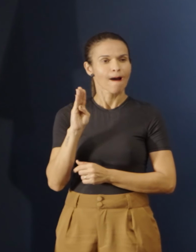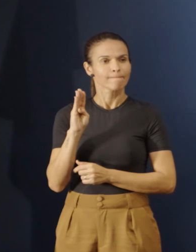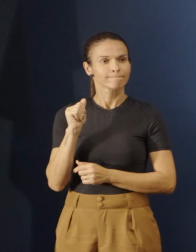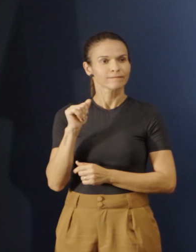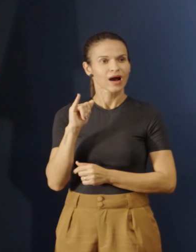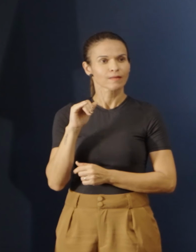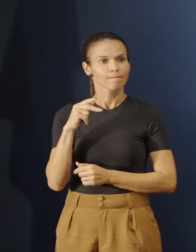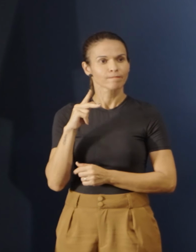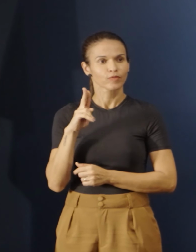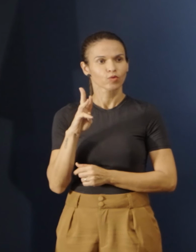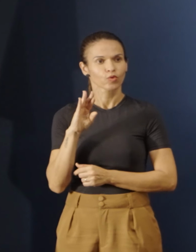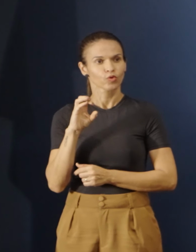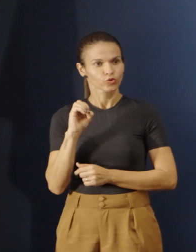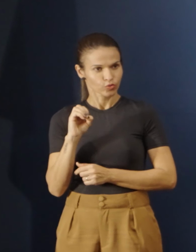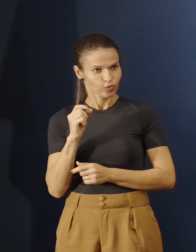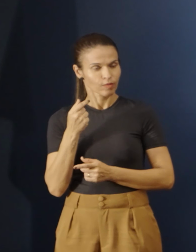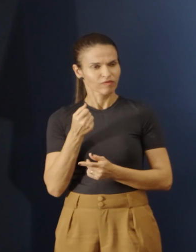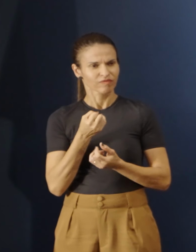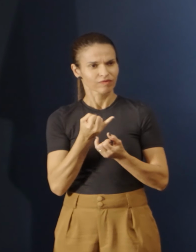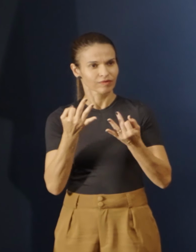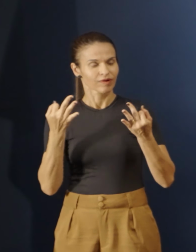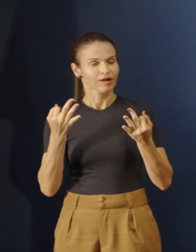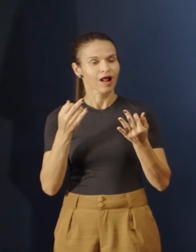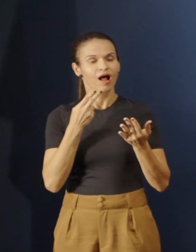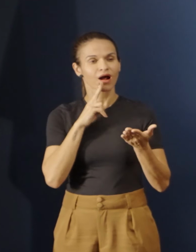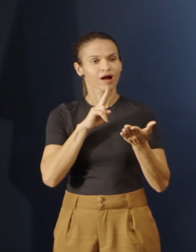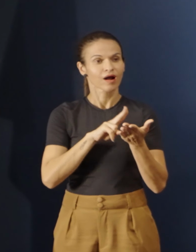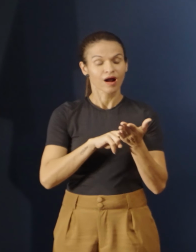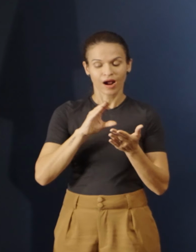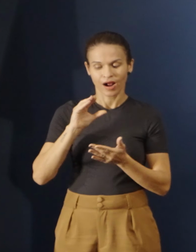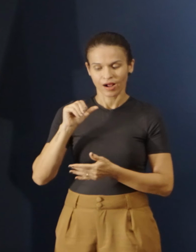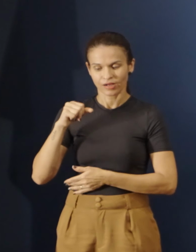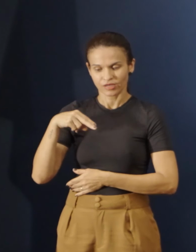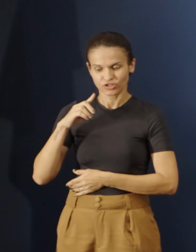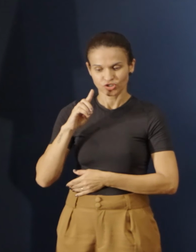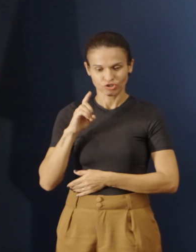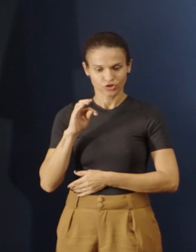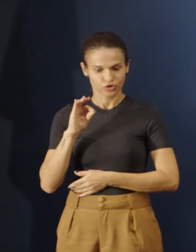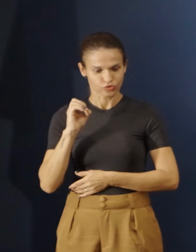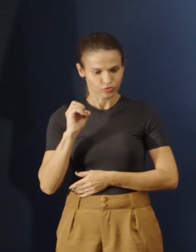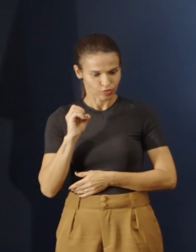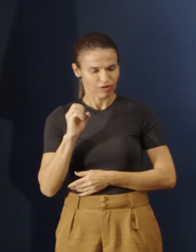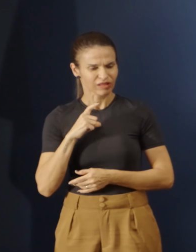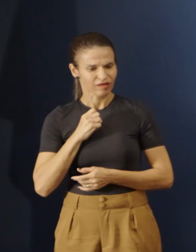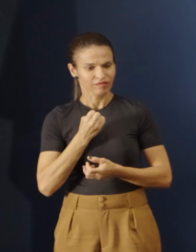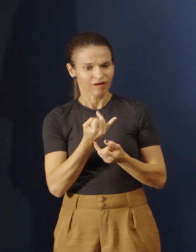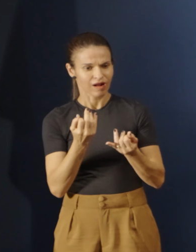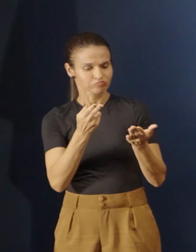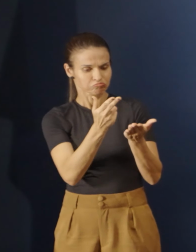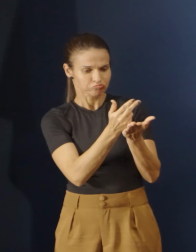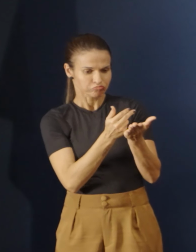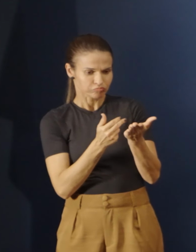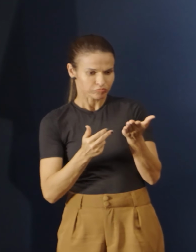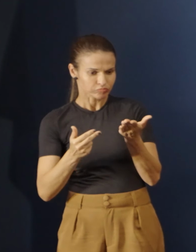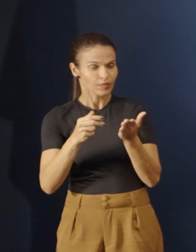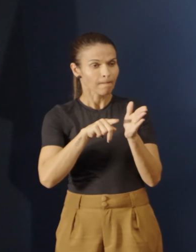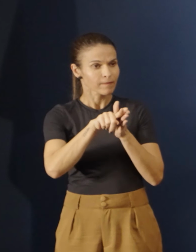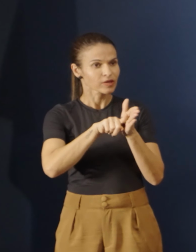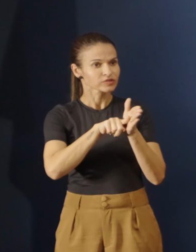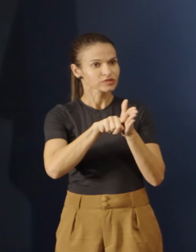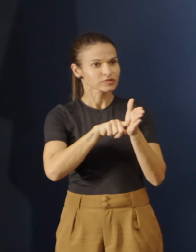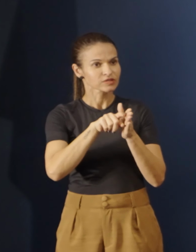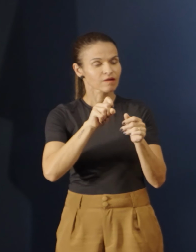dela para vários correspondentes. Por exemplo, as cartas dela para o Cândido Portinari, pintor, tem vários croquis de Abaporu, pesquisas